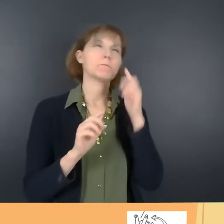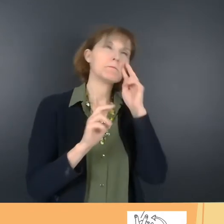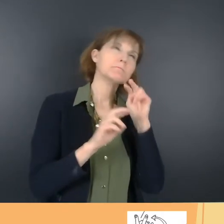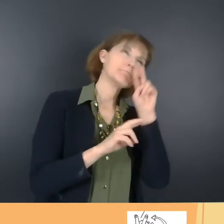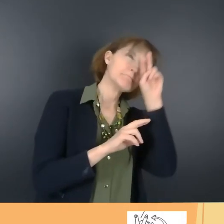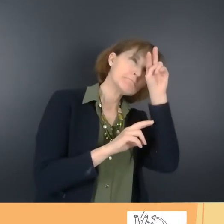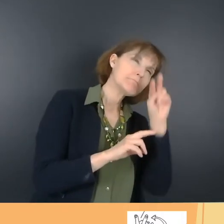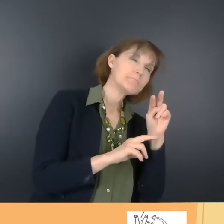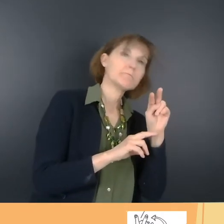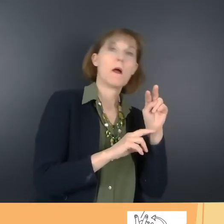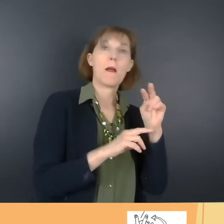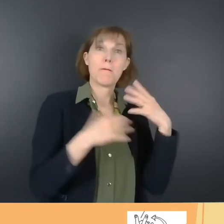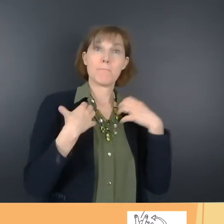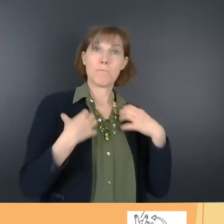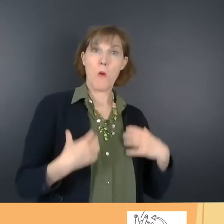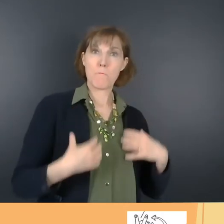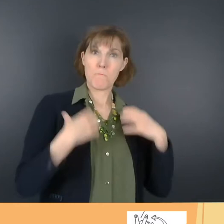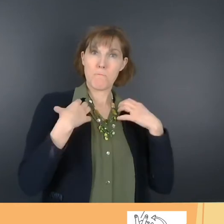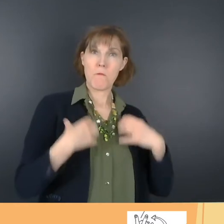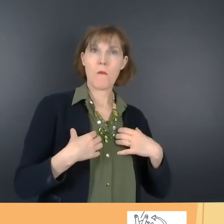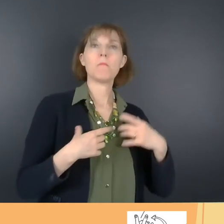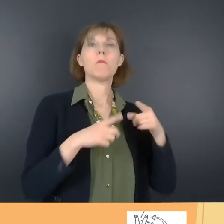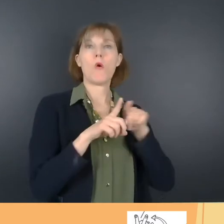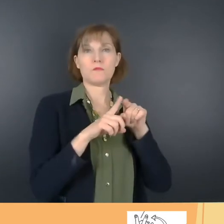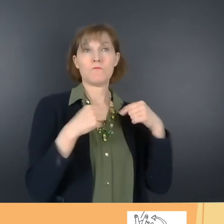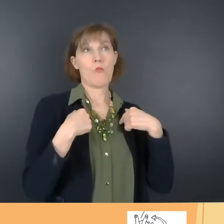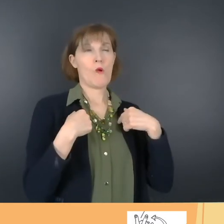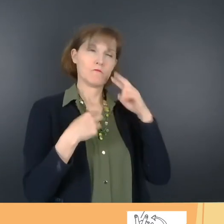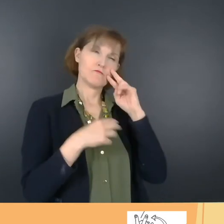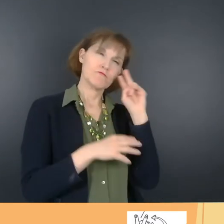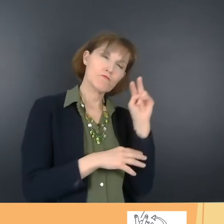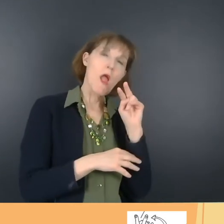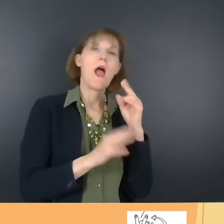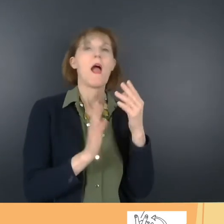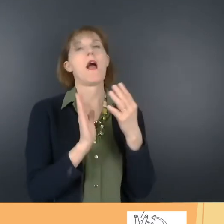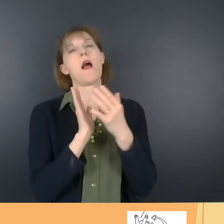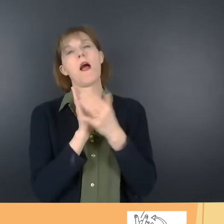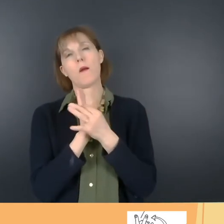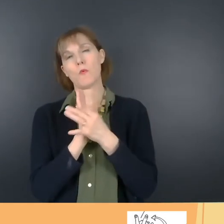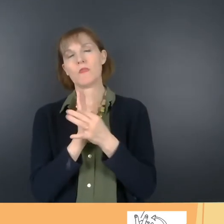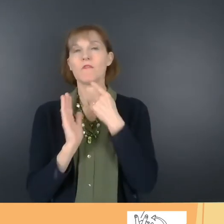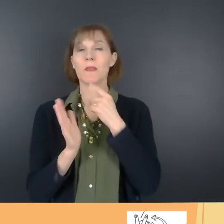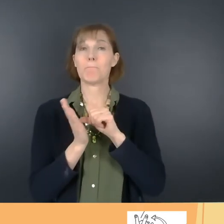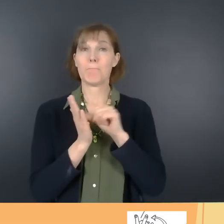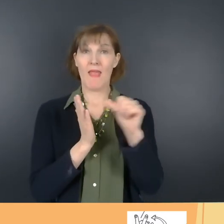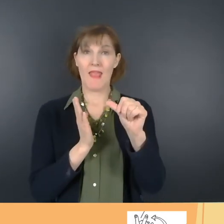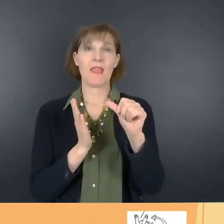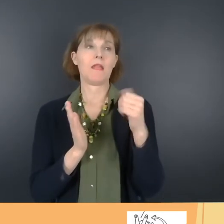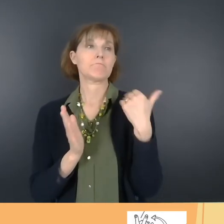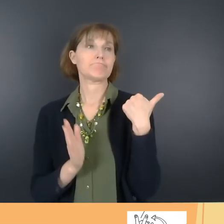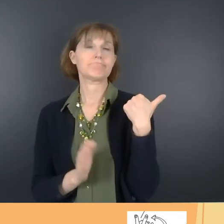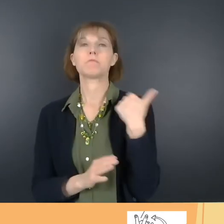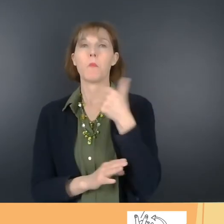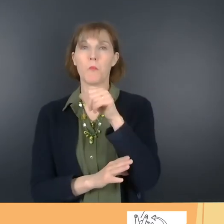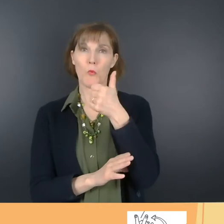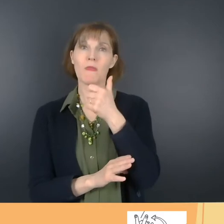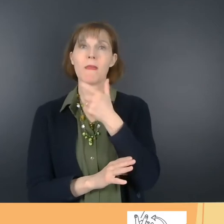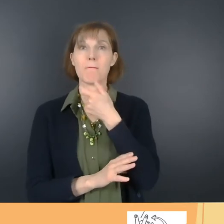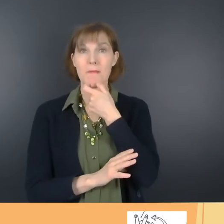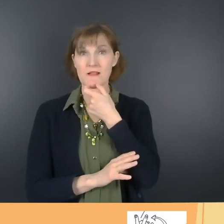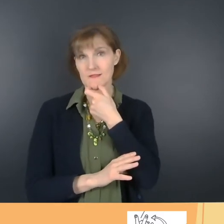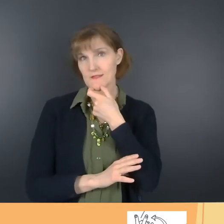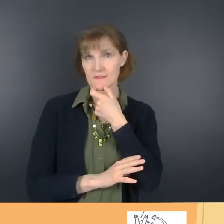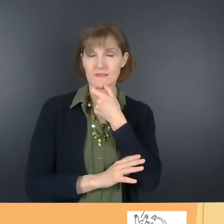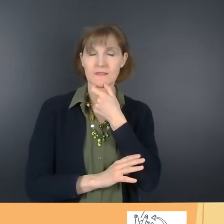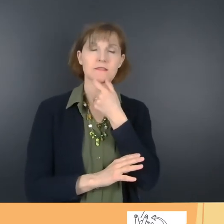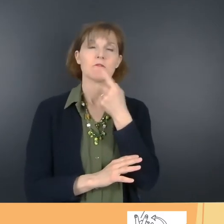Ici, si on voit dans Membership, je suis également abonné. Donc, j'ai payé le